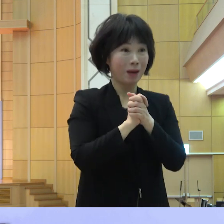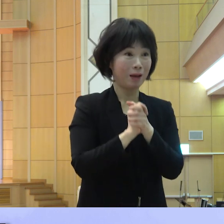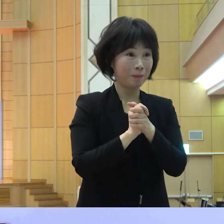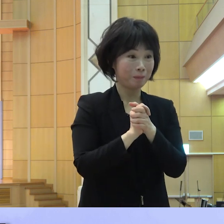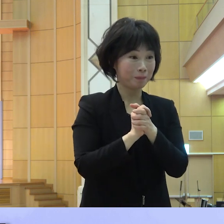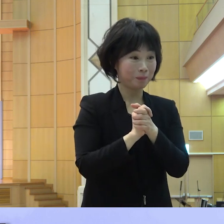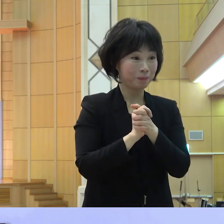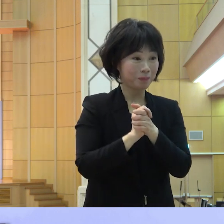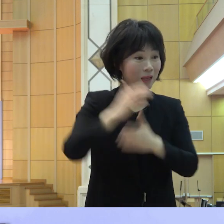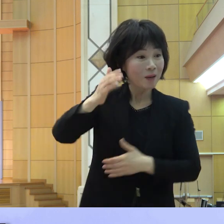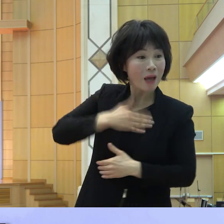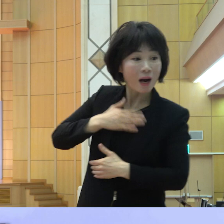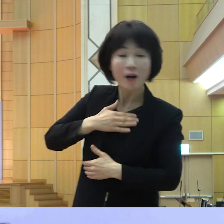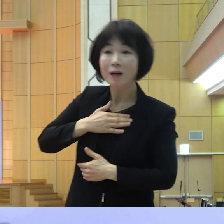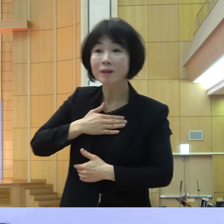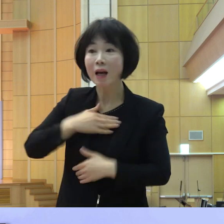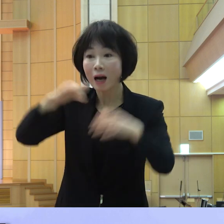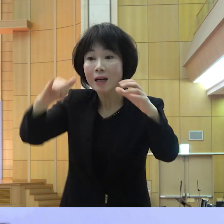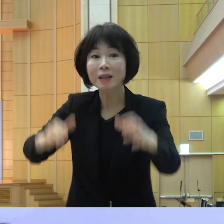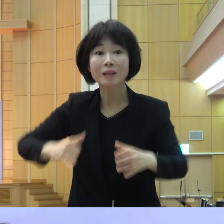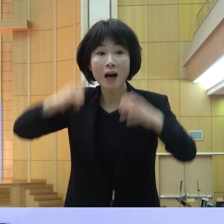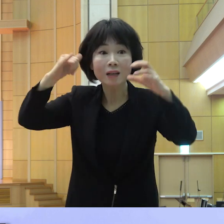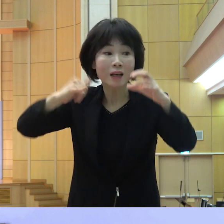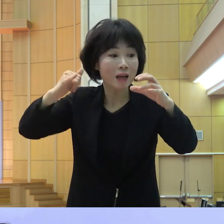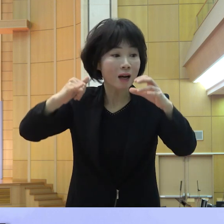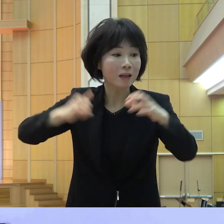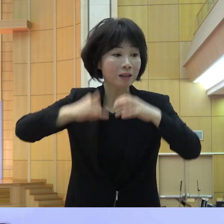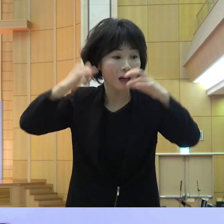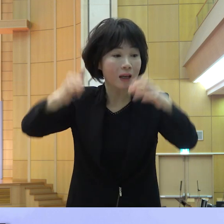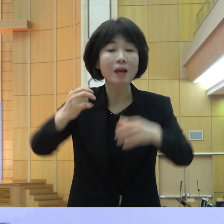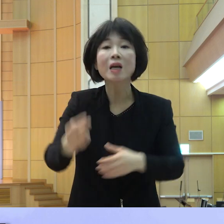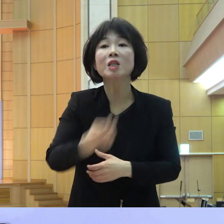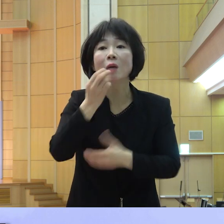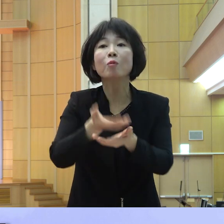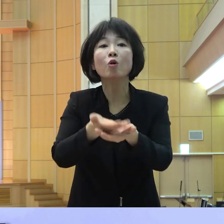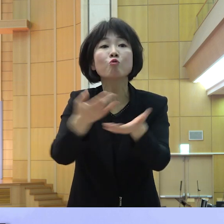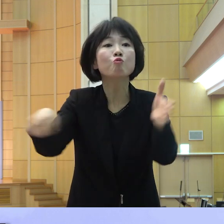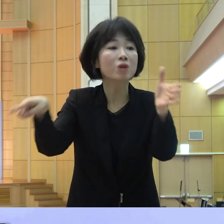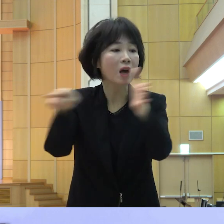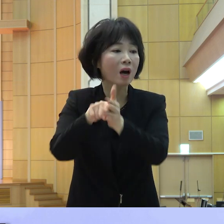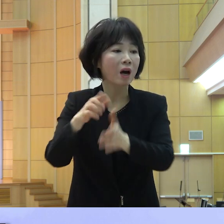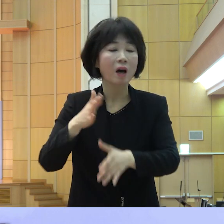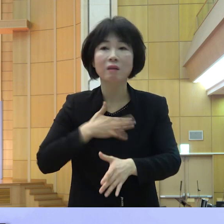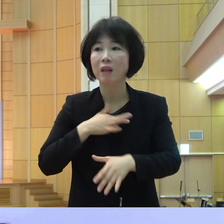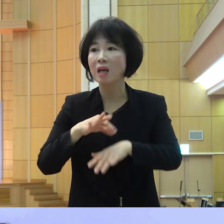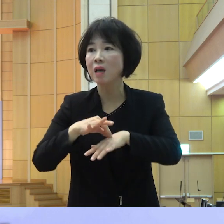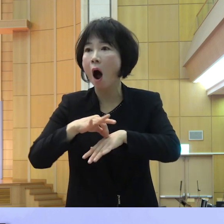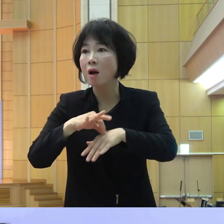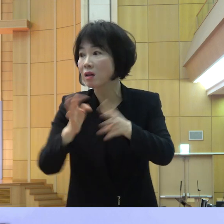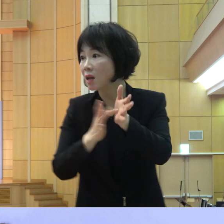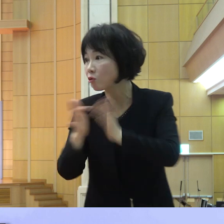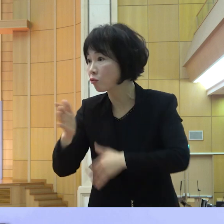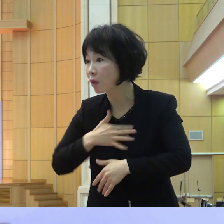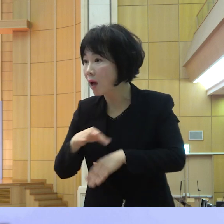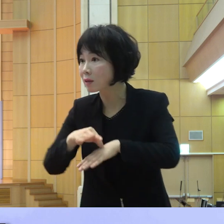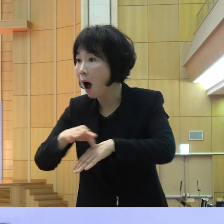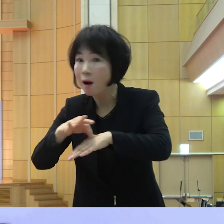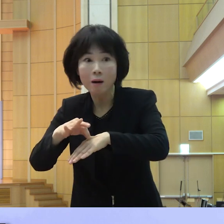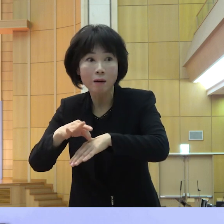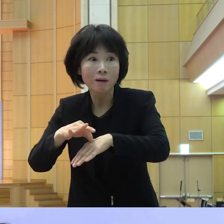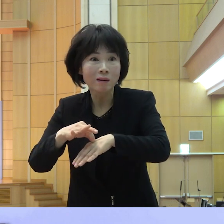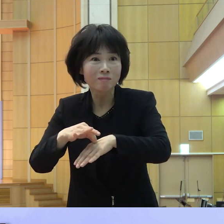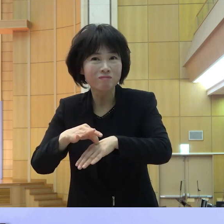세상의 생명을 위한 내 살이로라. 예수 그냥 믿으면 되는 줄 알았는데 예수님의 살을